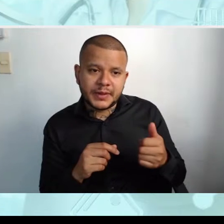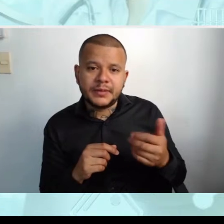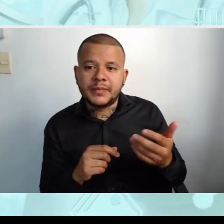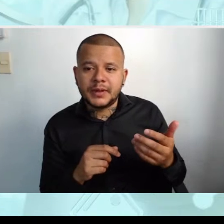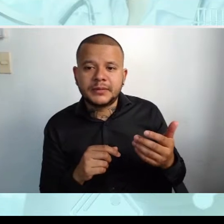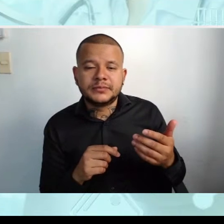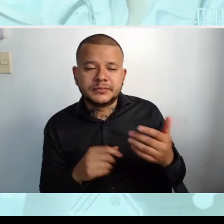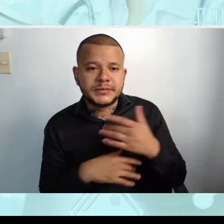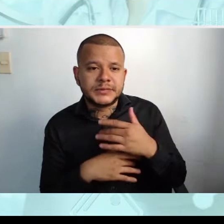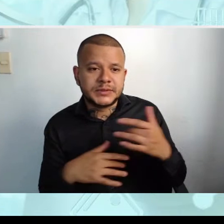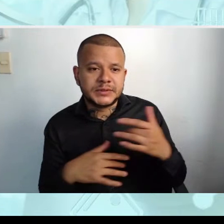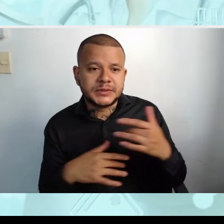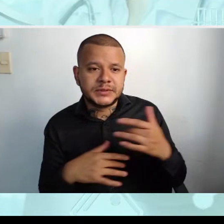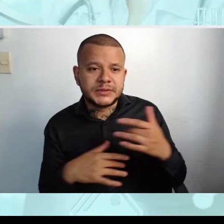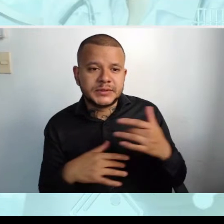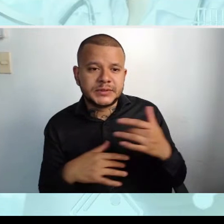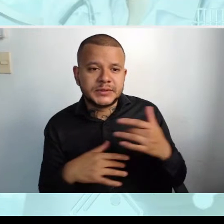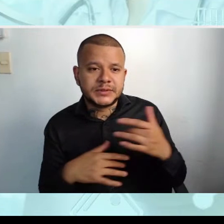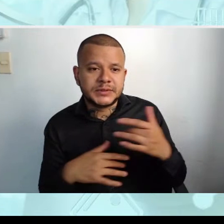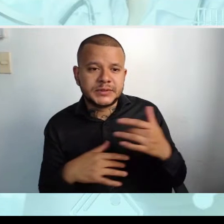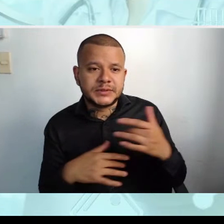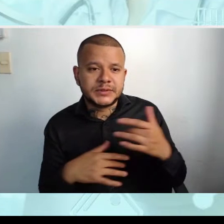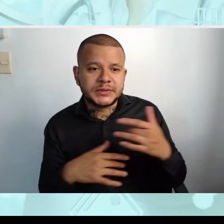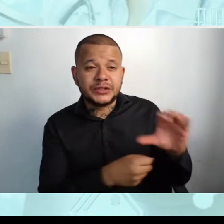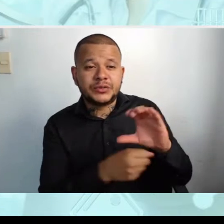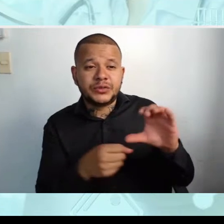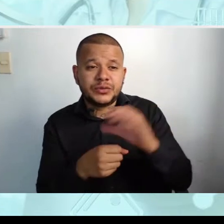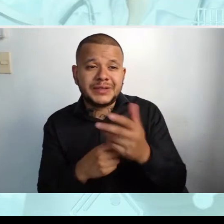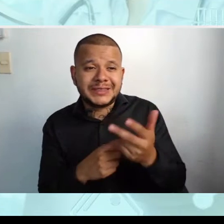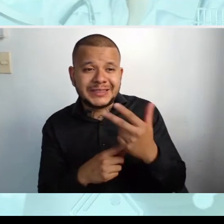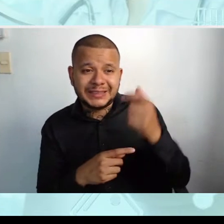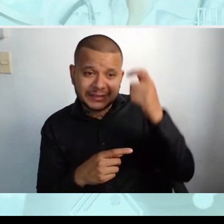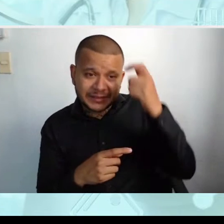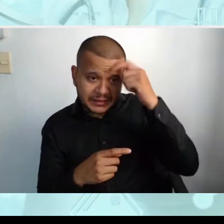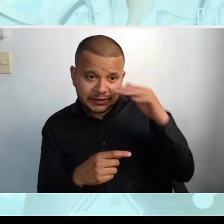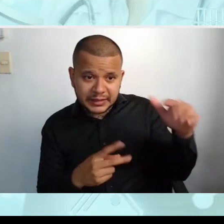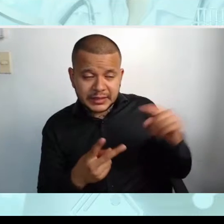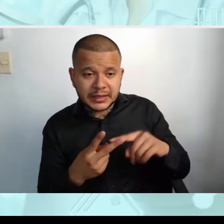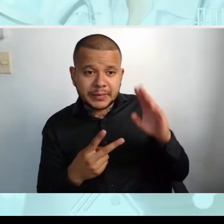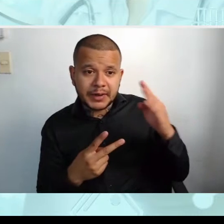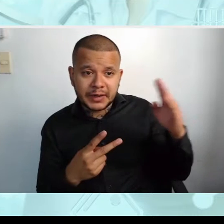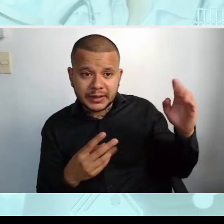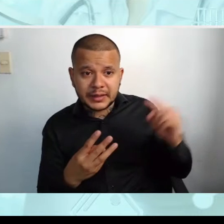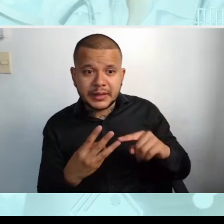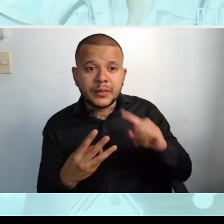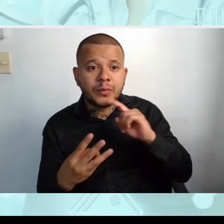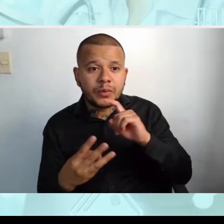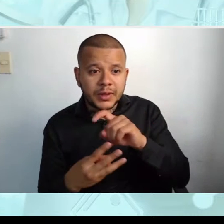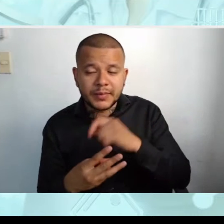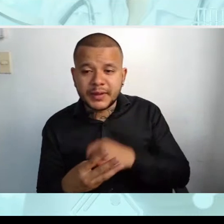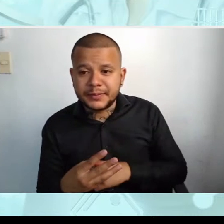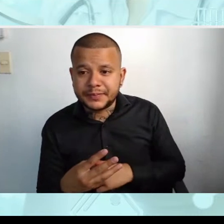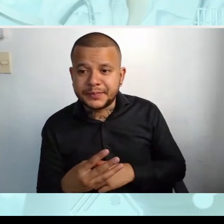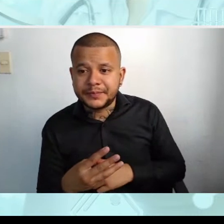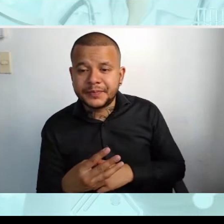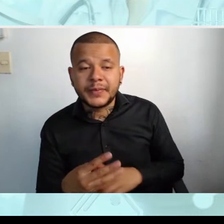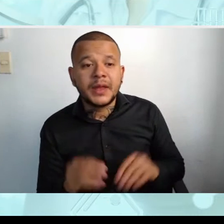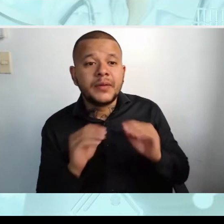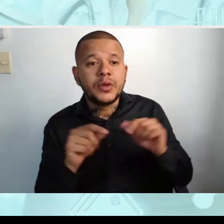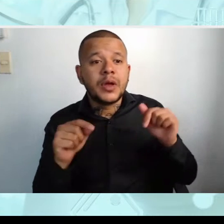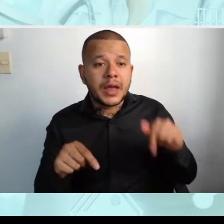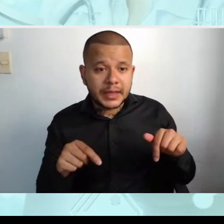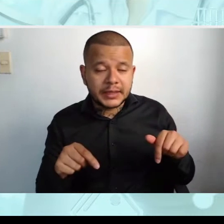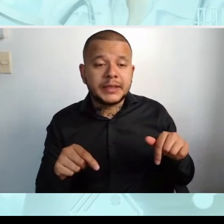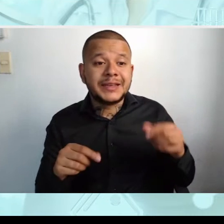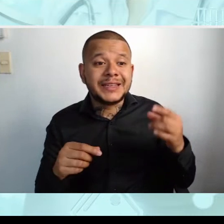Salud Total, que hoy es en 3 ciudades fundamentalmente, en Cartagena, Barranquilla y Bucaramanga. Aquí debo de advertir que tenemos 15 sucursales